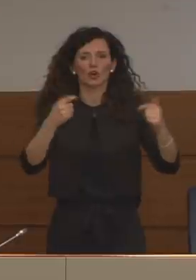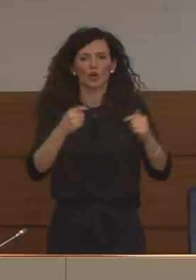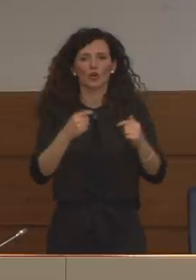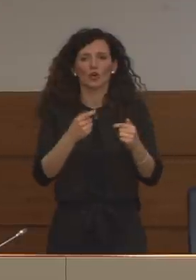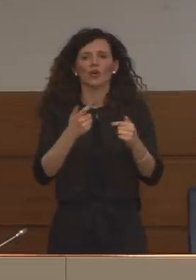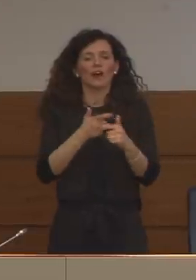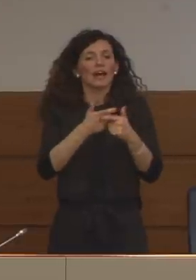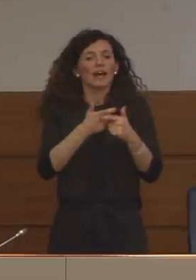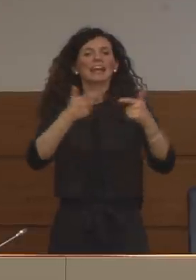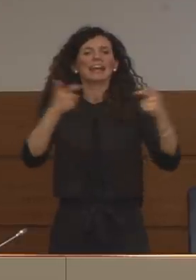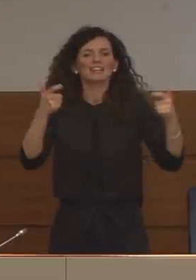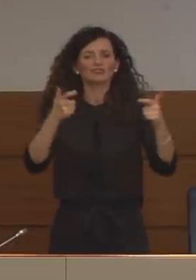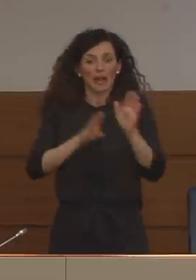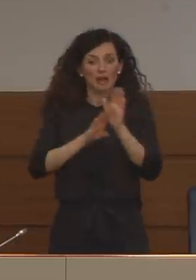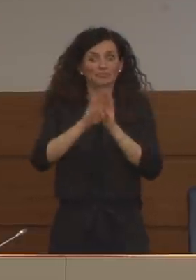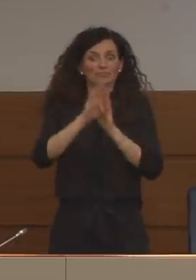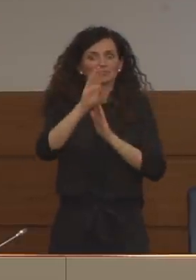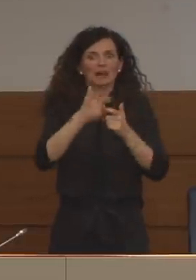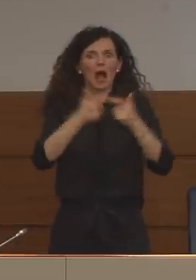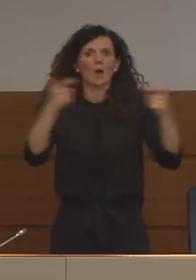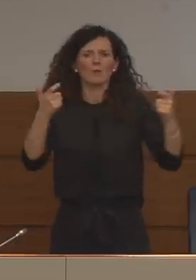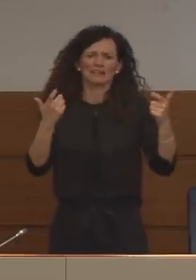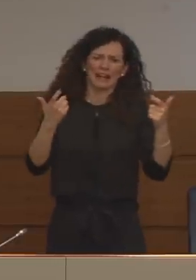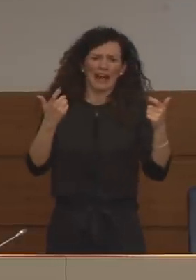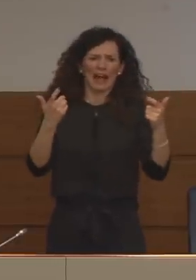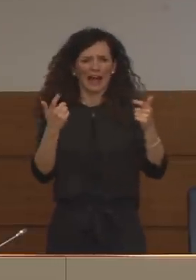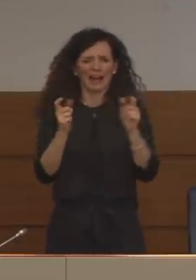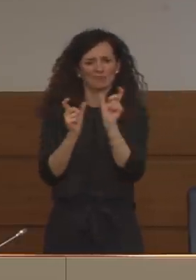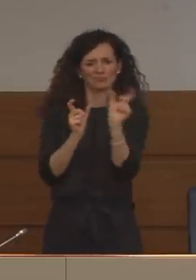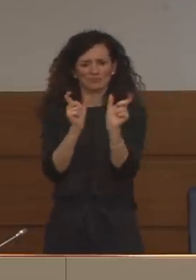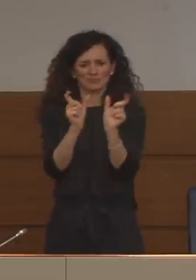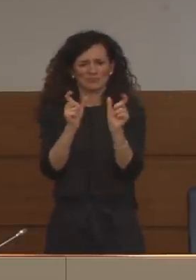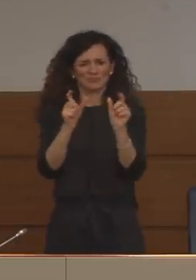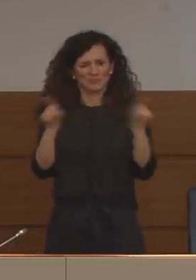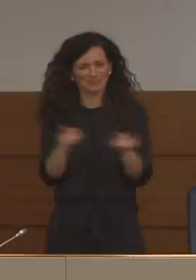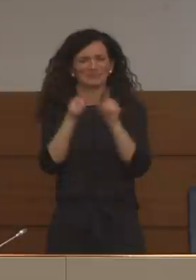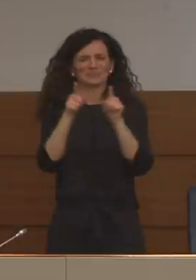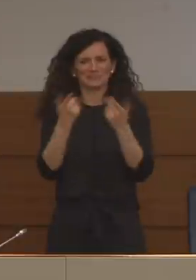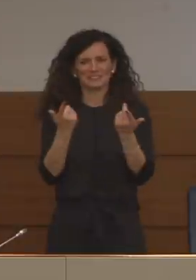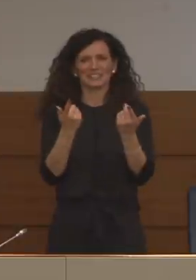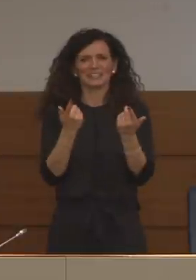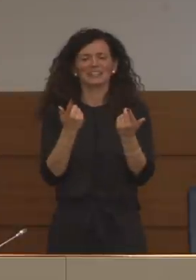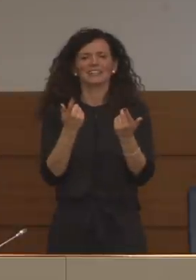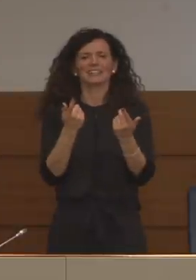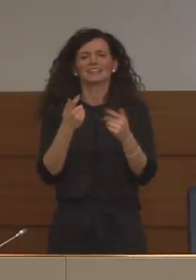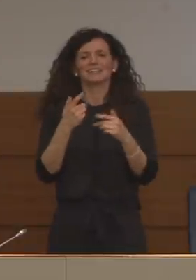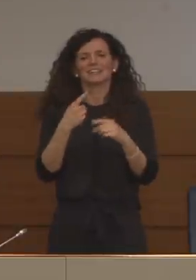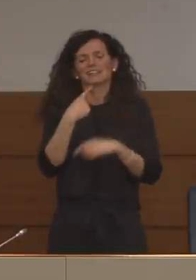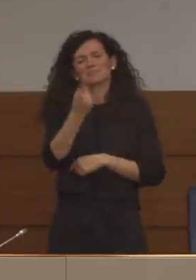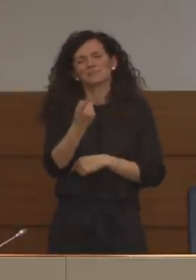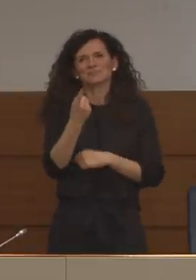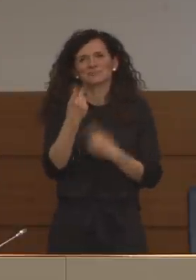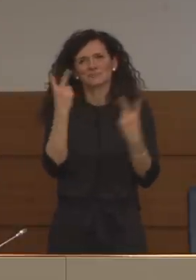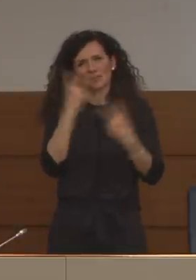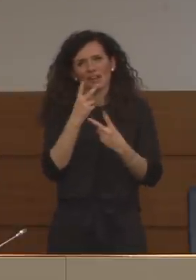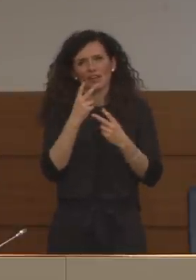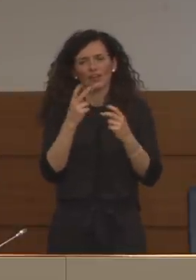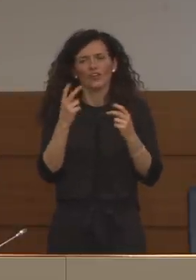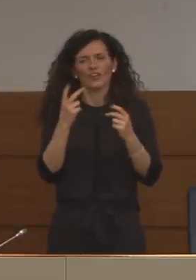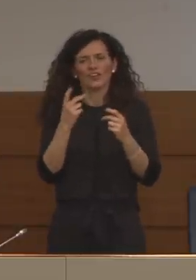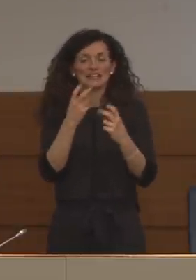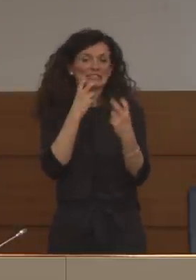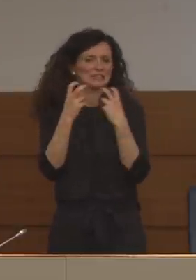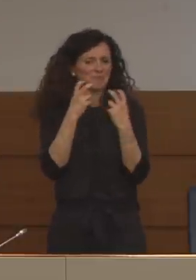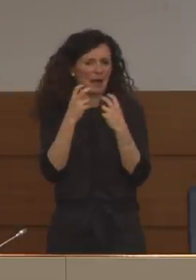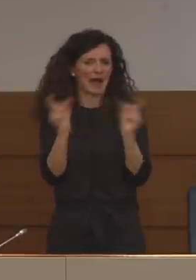sinora complimenti deve dire che simpaticamente ben strutturato e